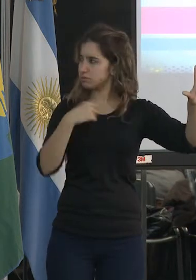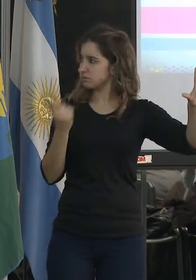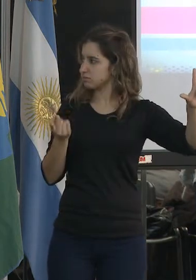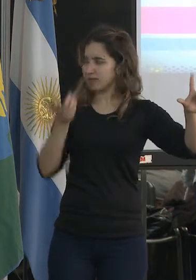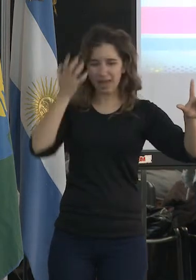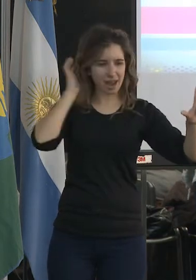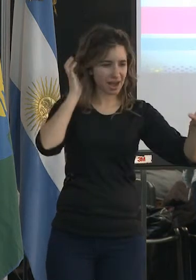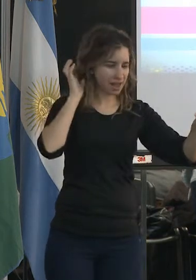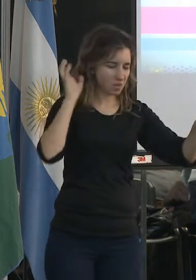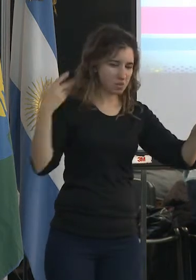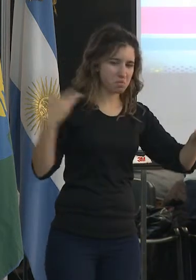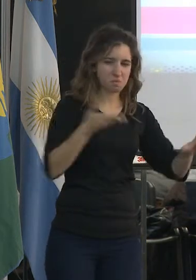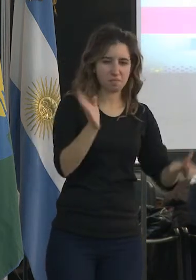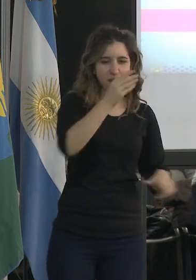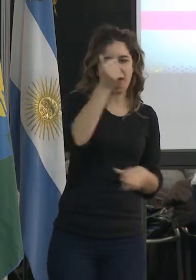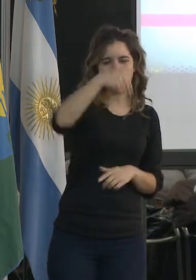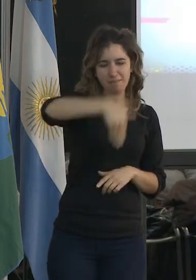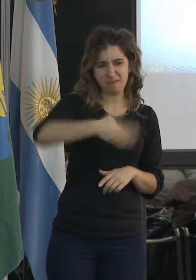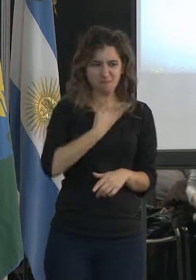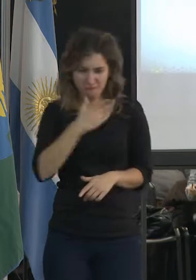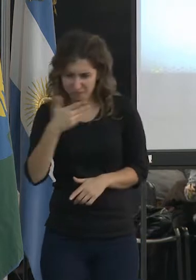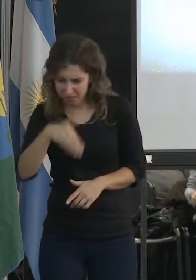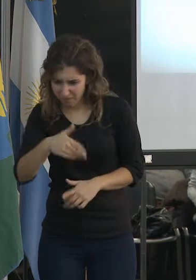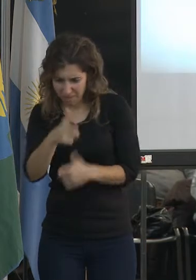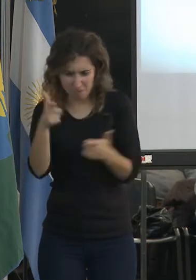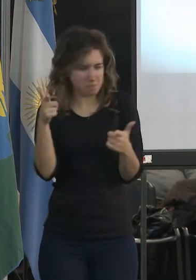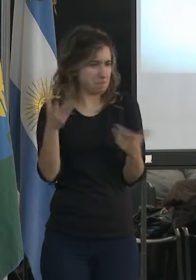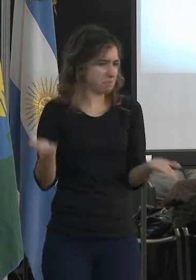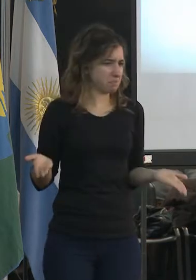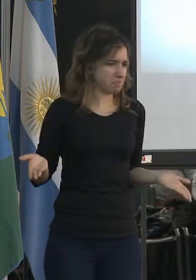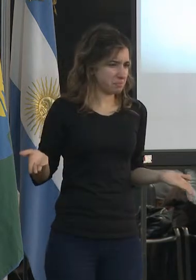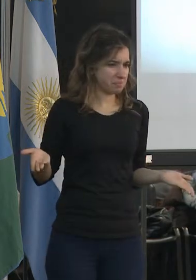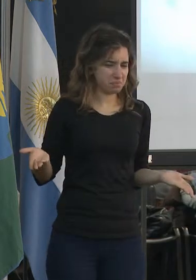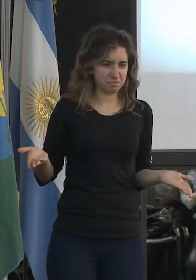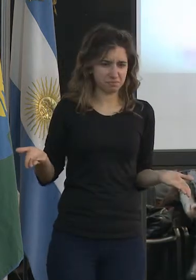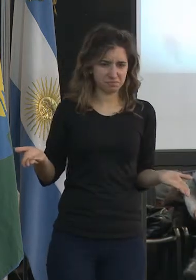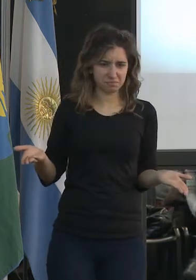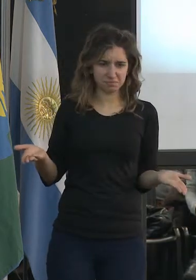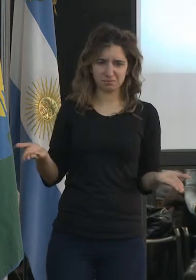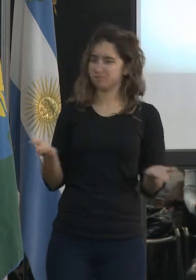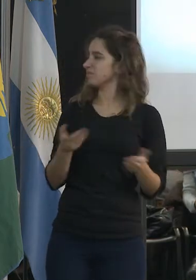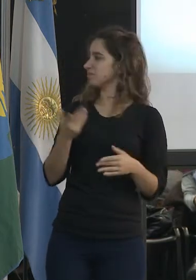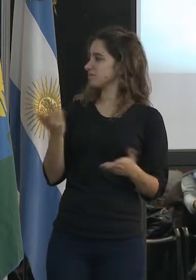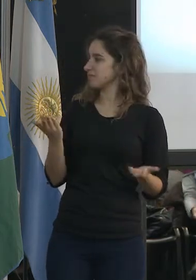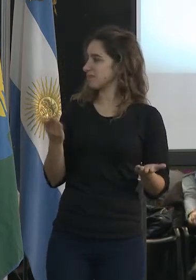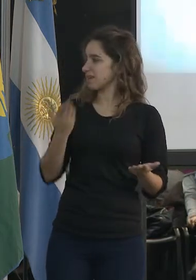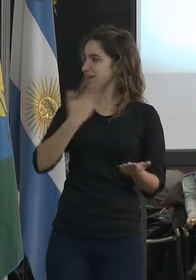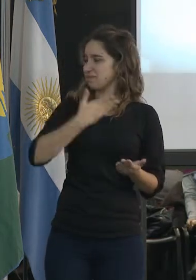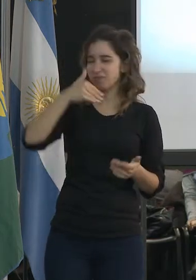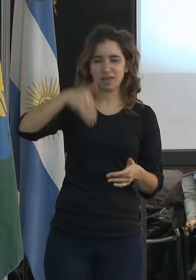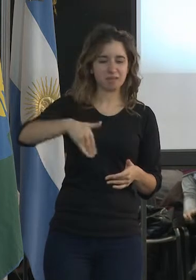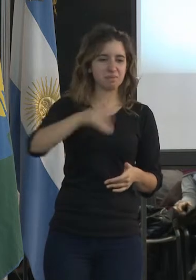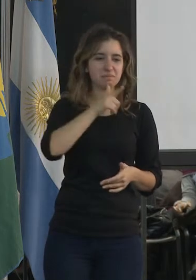eran mayoritariamente AMs, no existía la FM. La FM es, en términos generacionales, nos puede